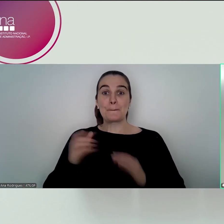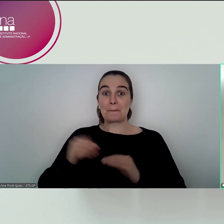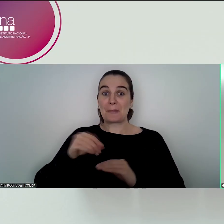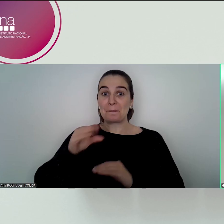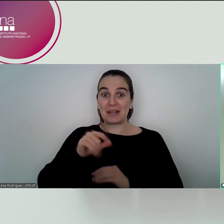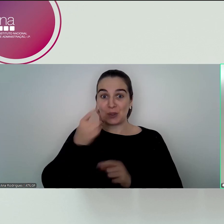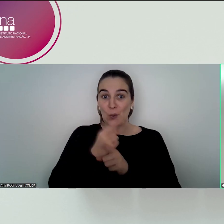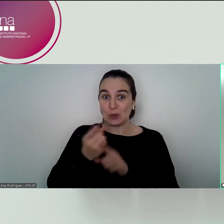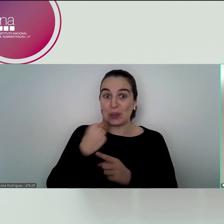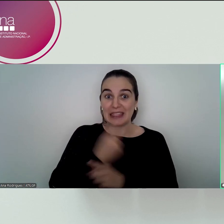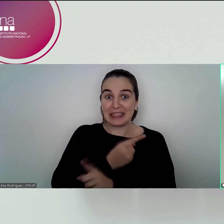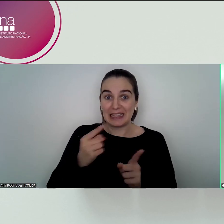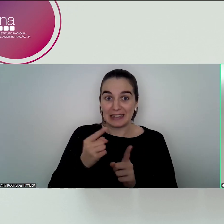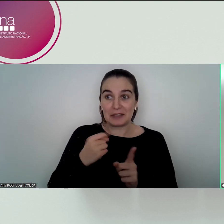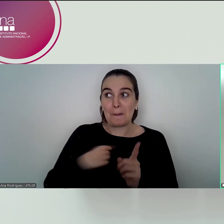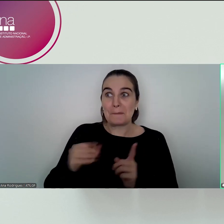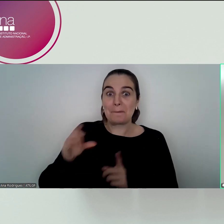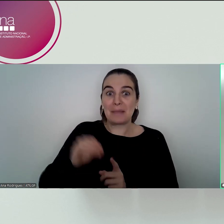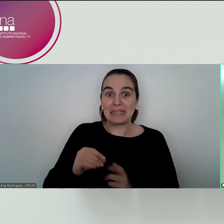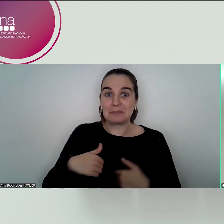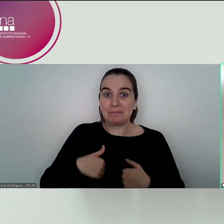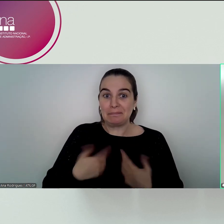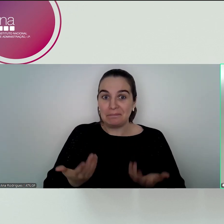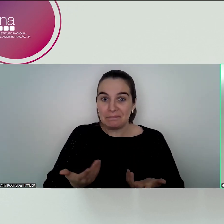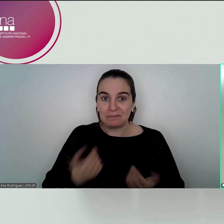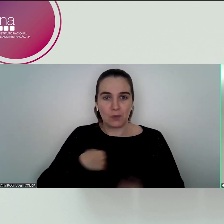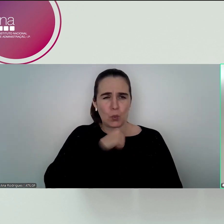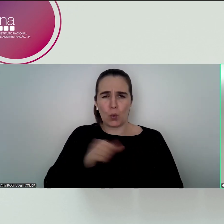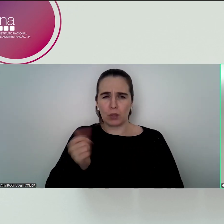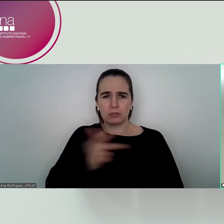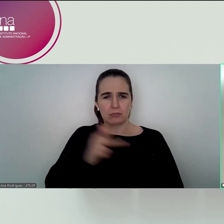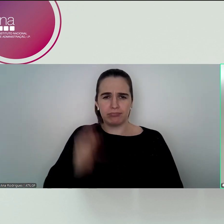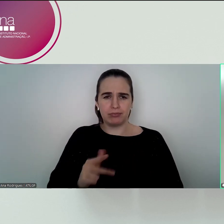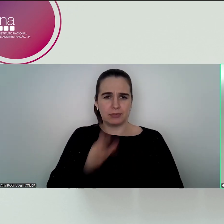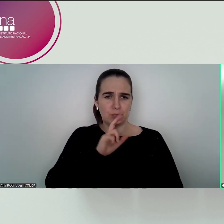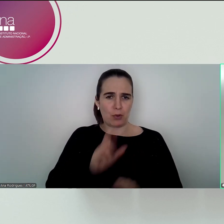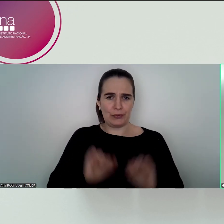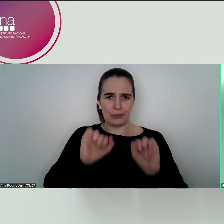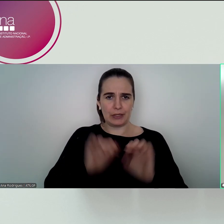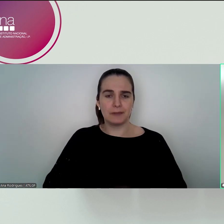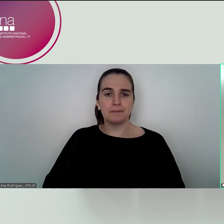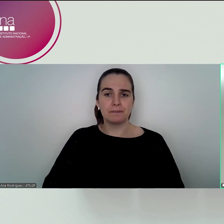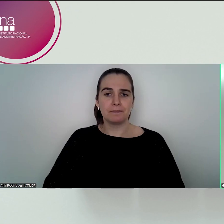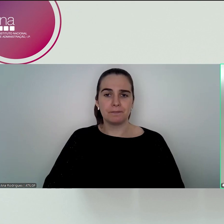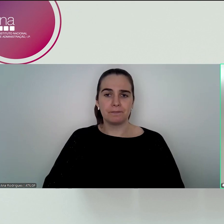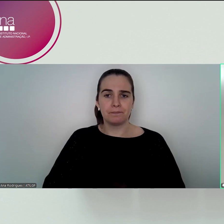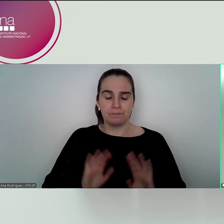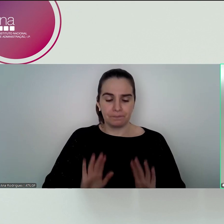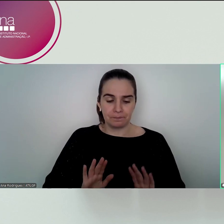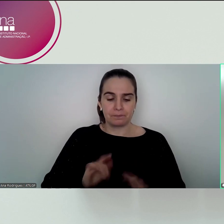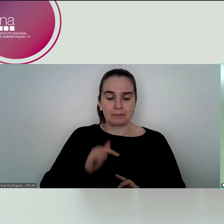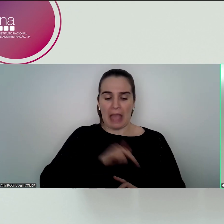face àquilo que deu como resposta e que eu concordo plenamente. É claro que existem